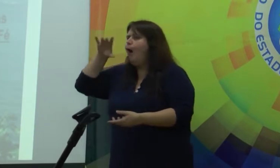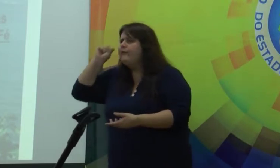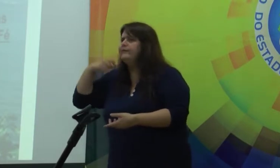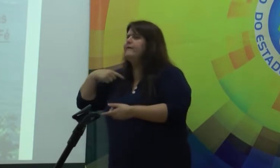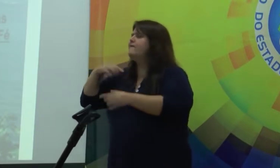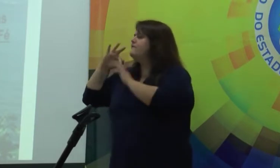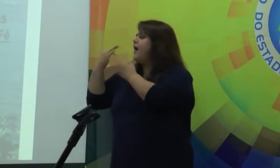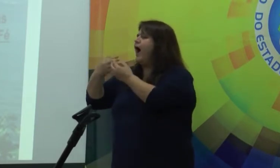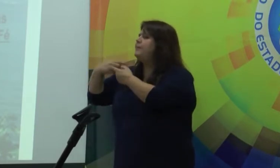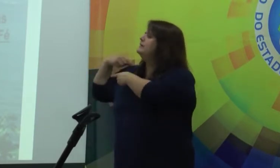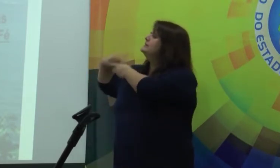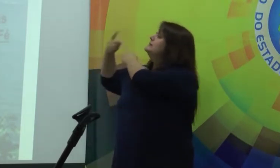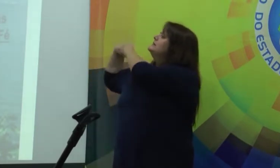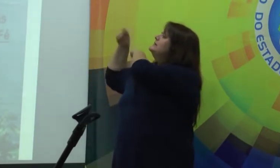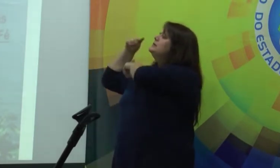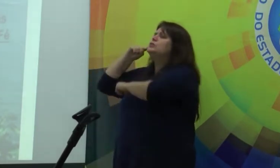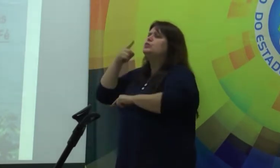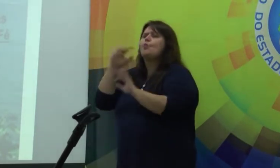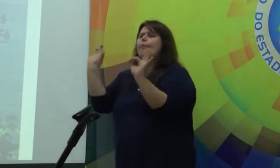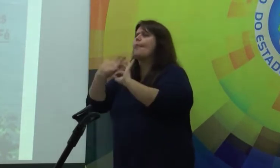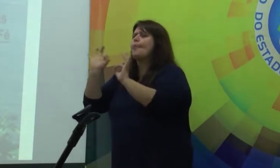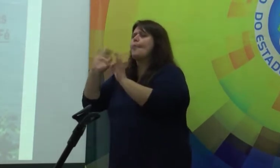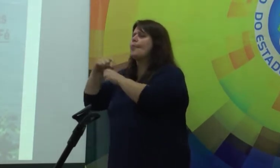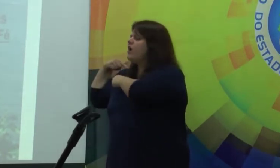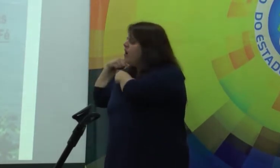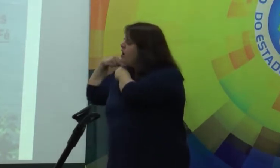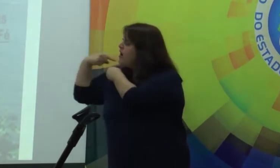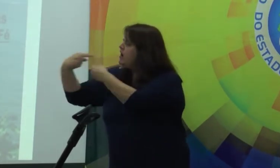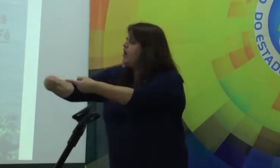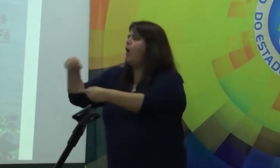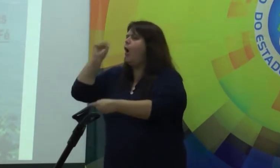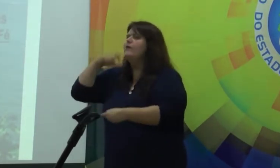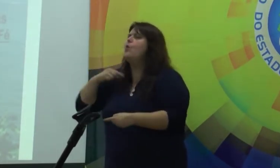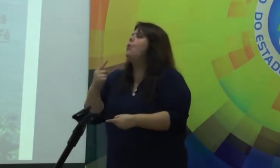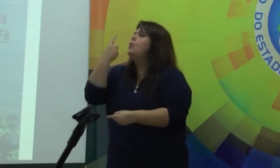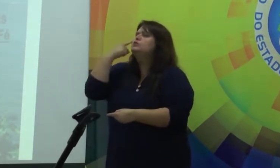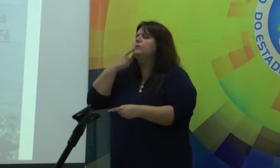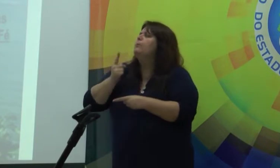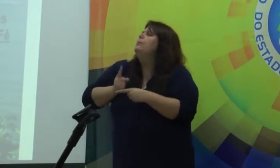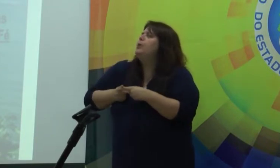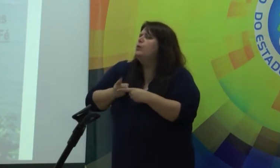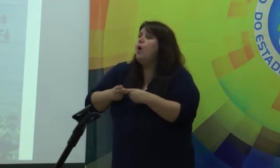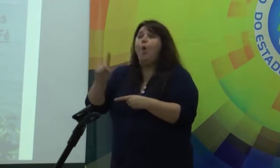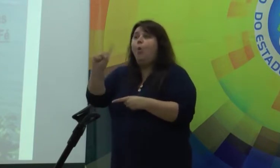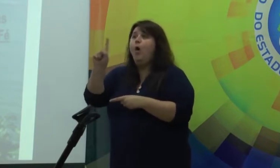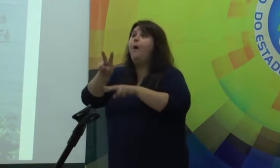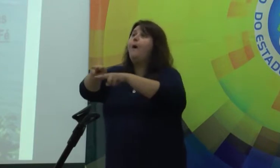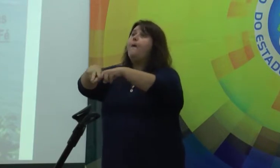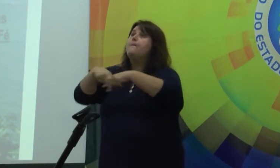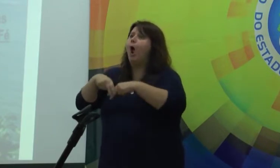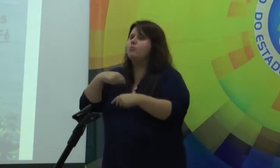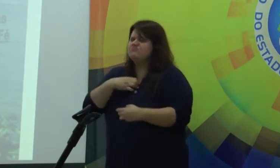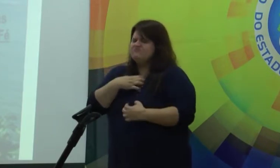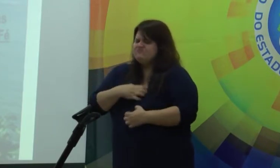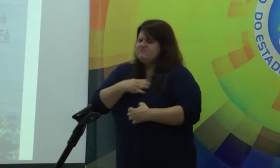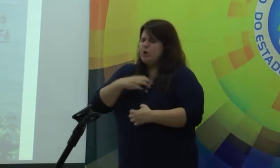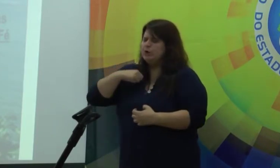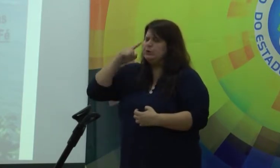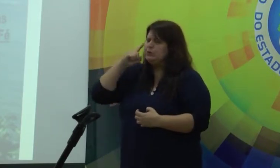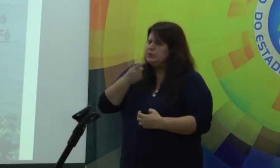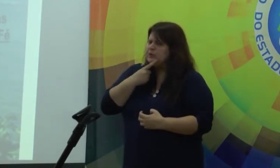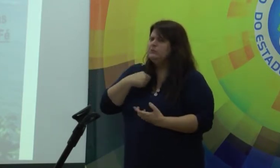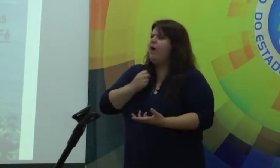era surda. As pessoas todas da minha família ouvintes, eu não tenho conhecimento nenhum de que outras pessoas fossem